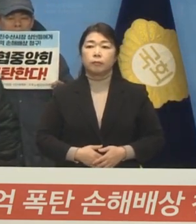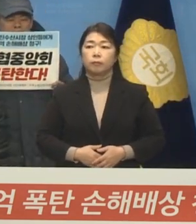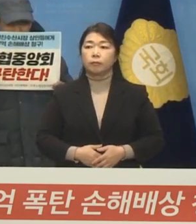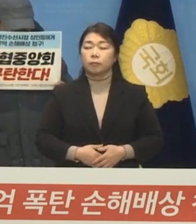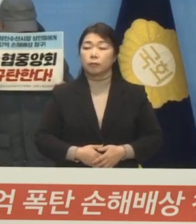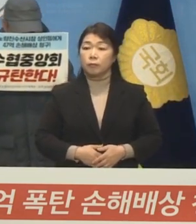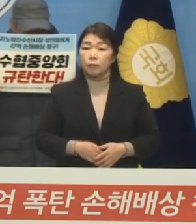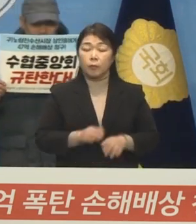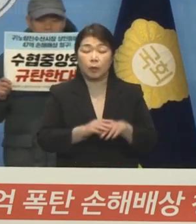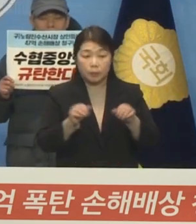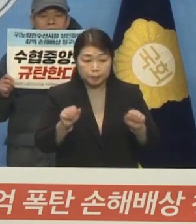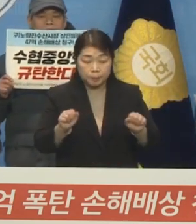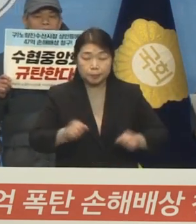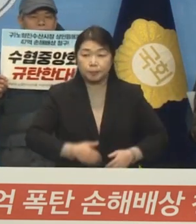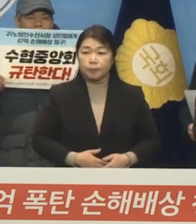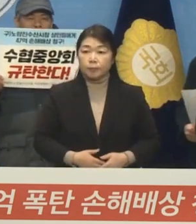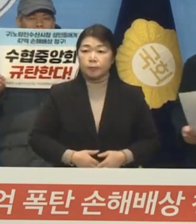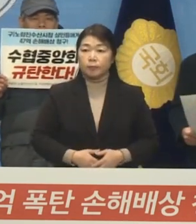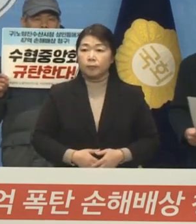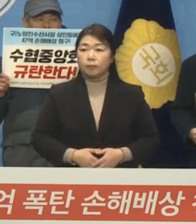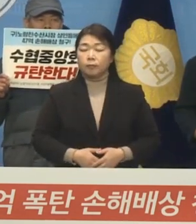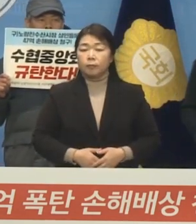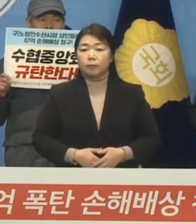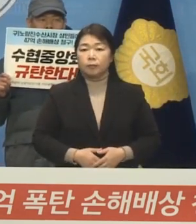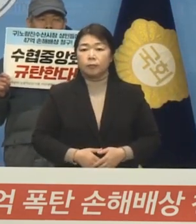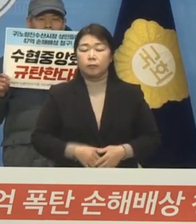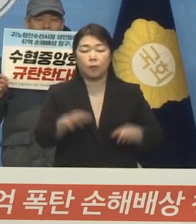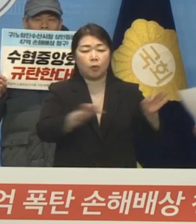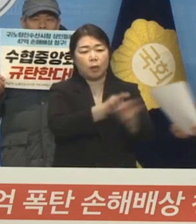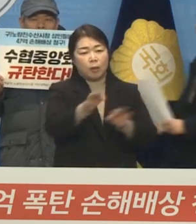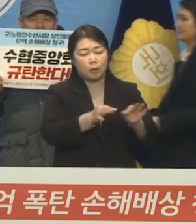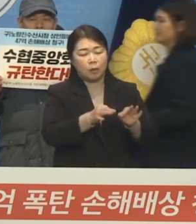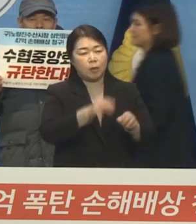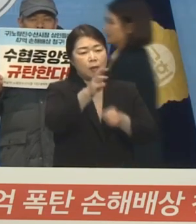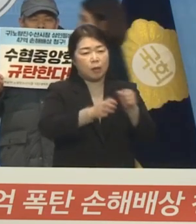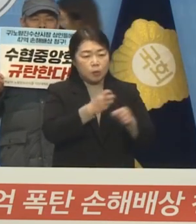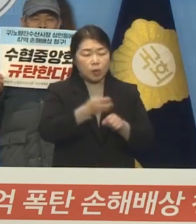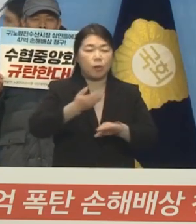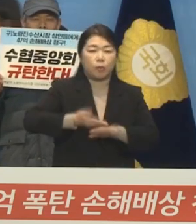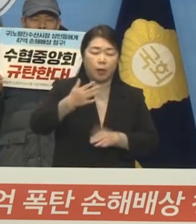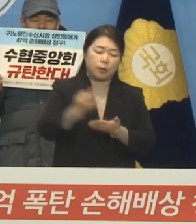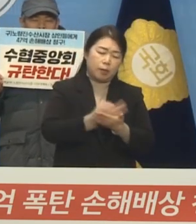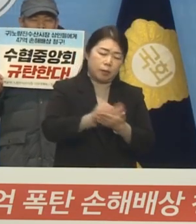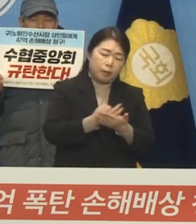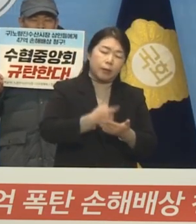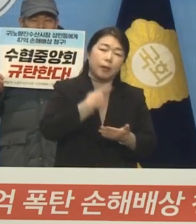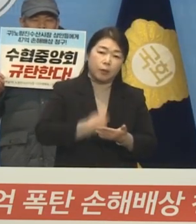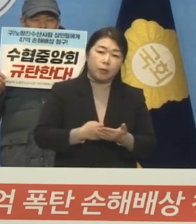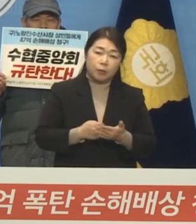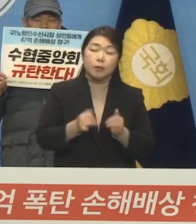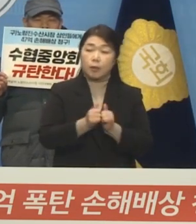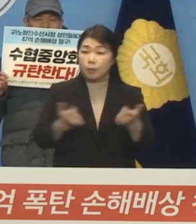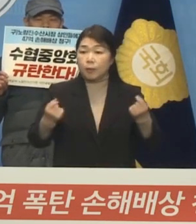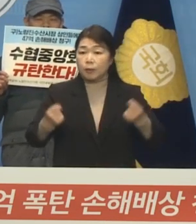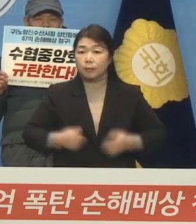네, 안녕하십니까. 저는 그 수산시장에서 한 30년 넘게 장사를 해온